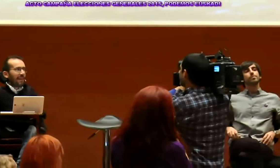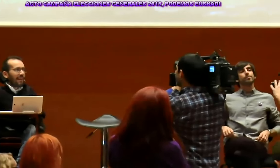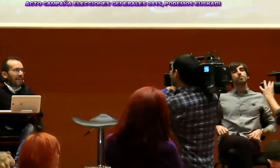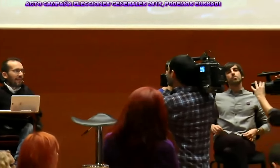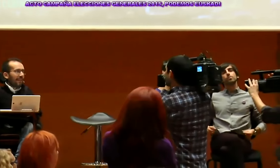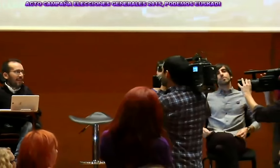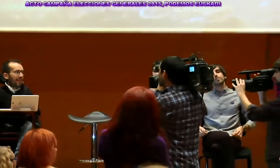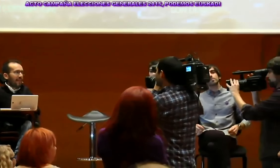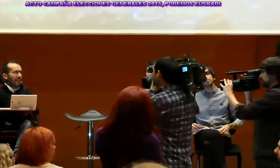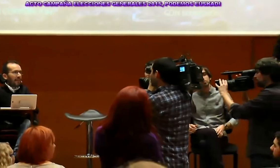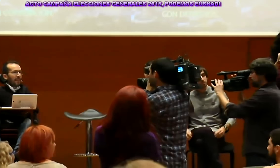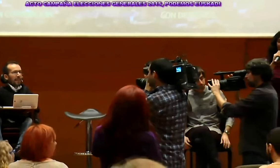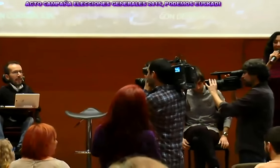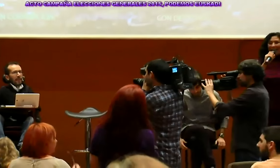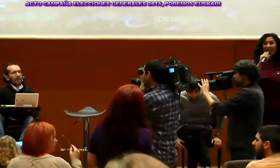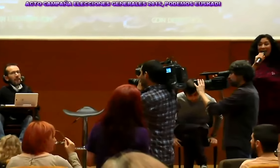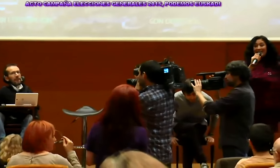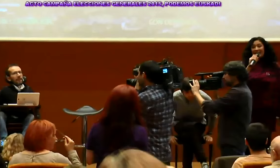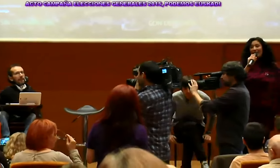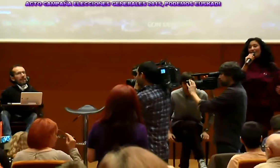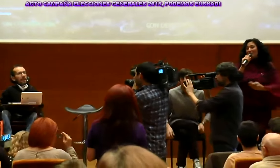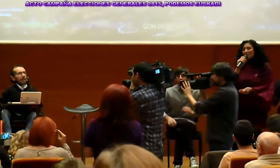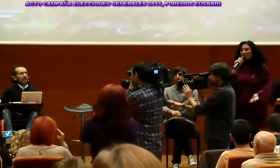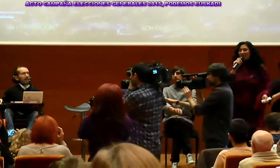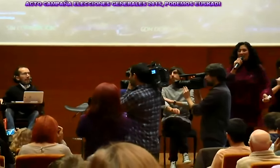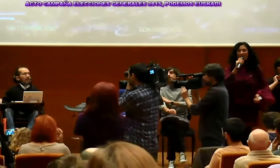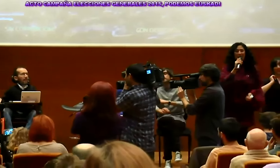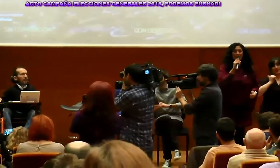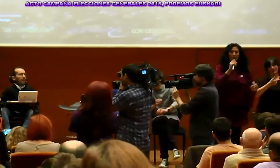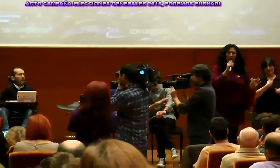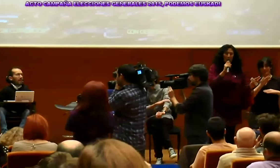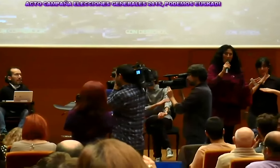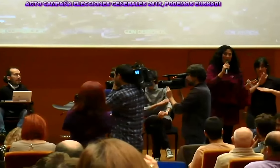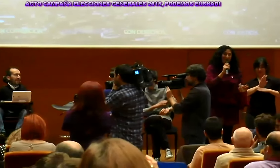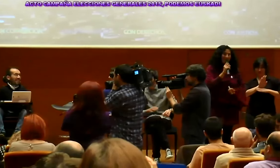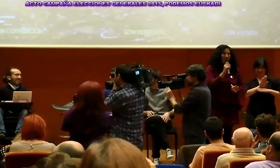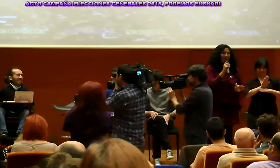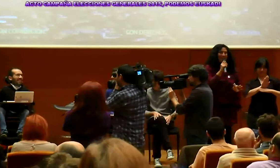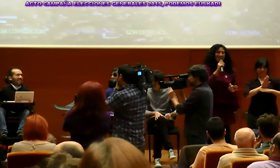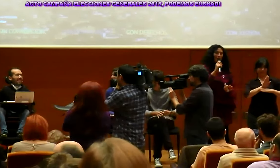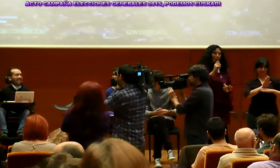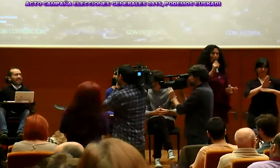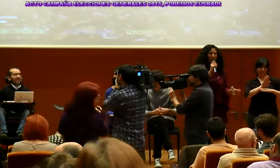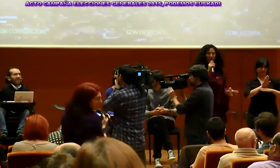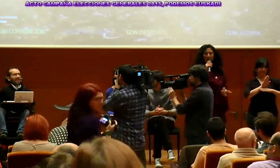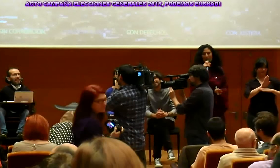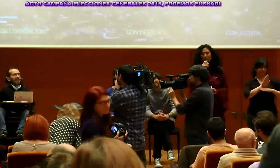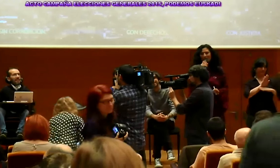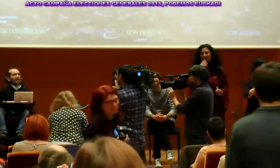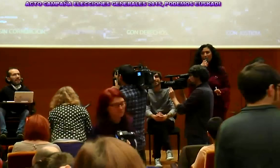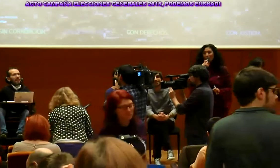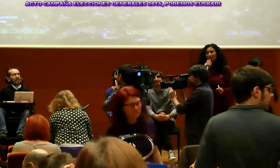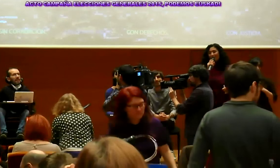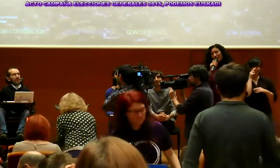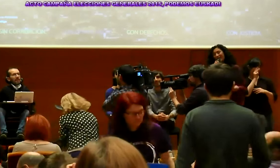hoy. Bueno, hasteko aurkeztuko naz, bueno, aurpegi ezagun pillo bat